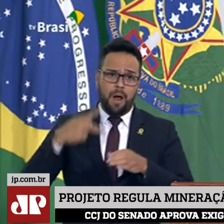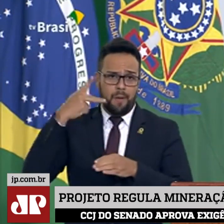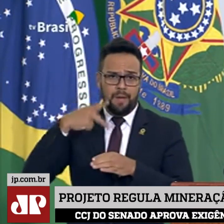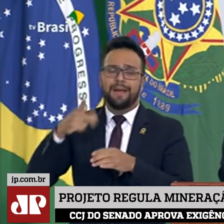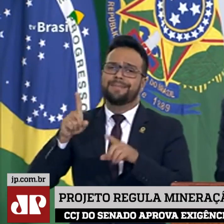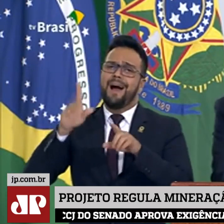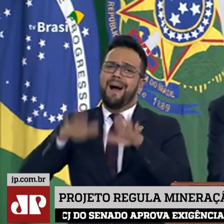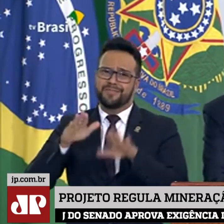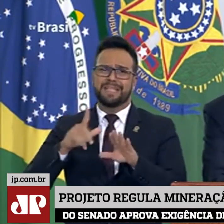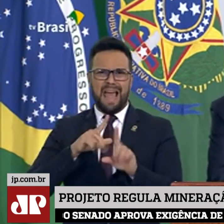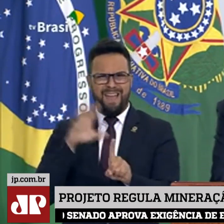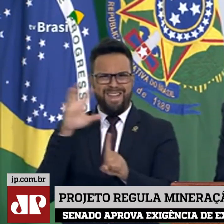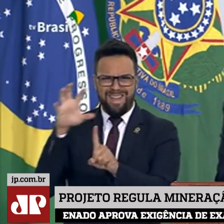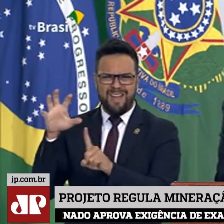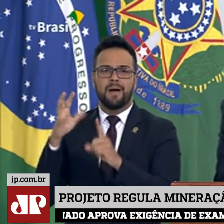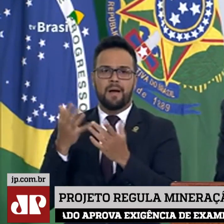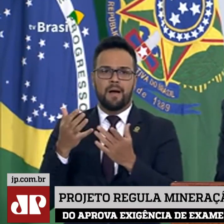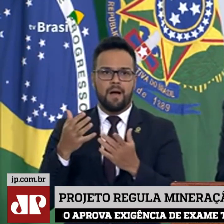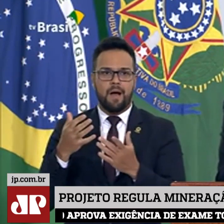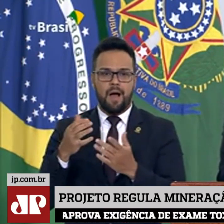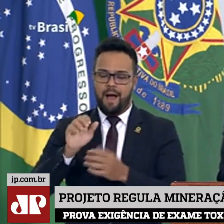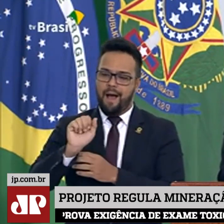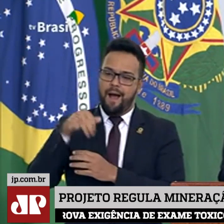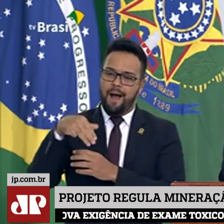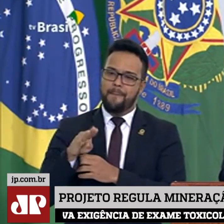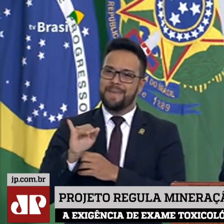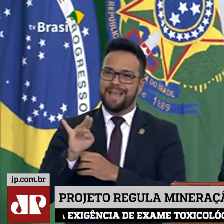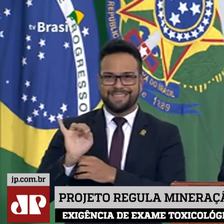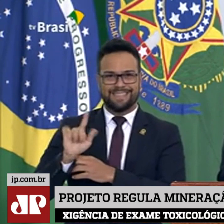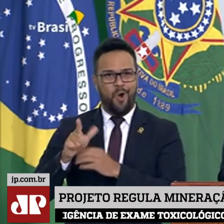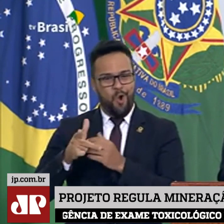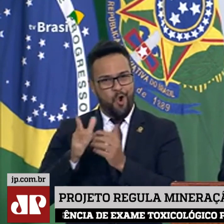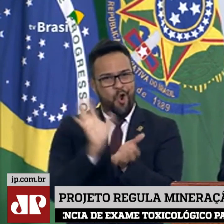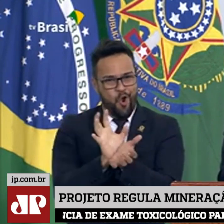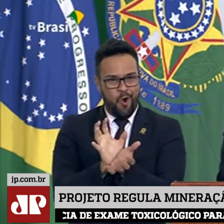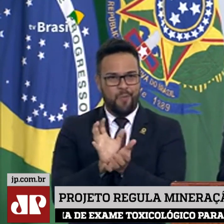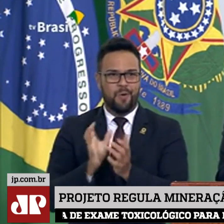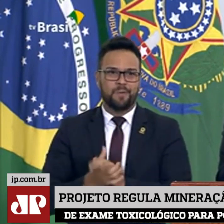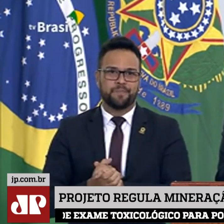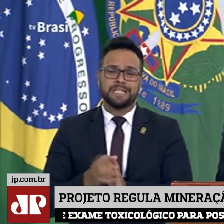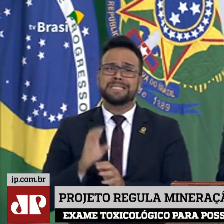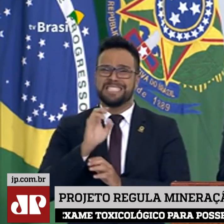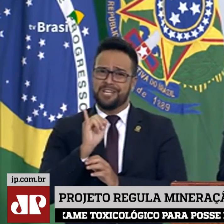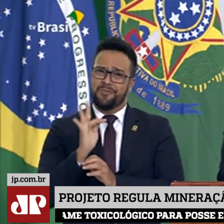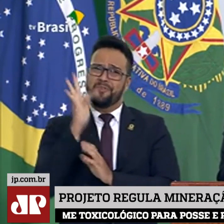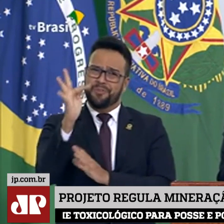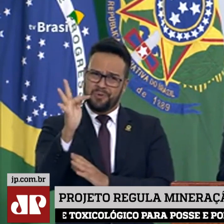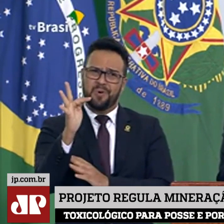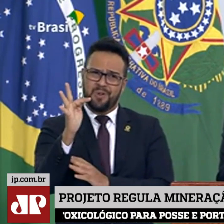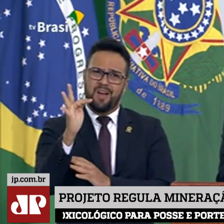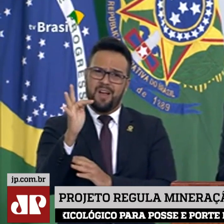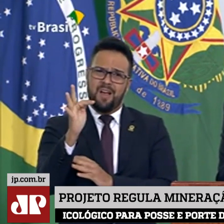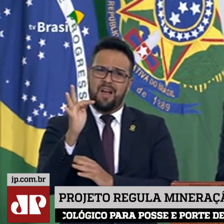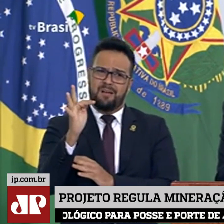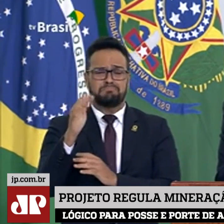dos ambientalistas? Ah, esse pessoal do meio ambiente, né? Se um dia eu puder, eu confino-os na